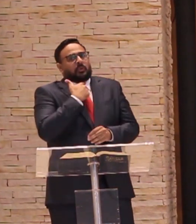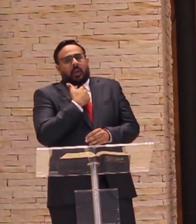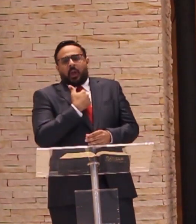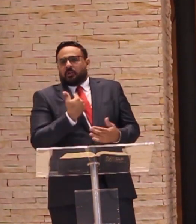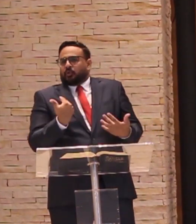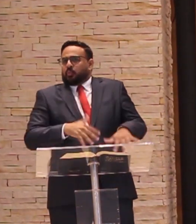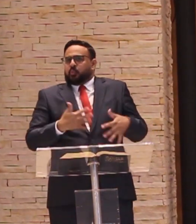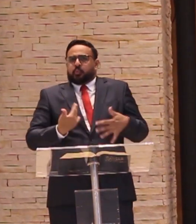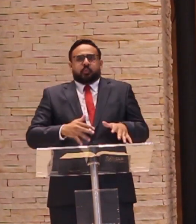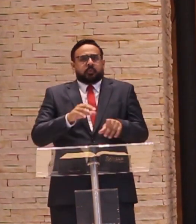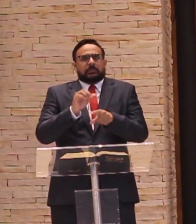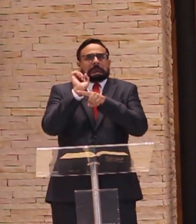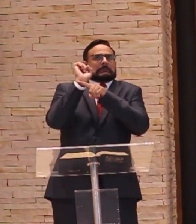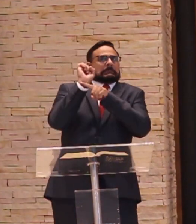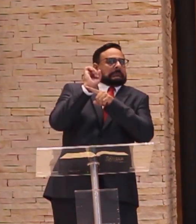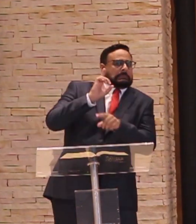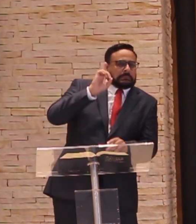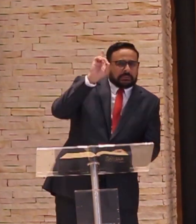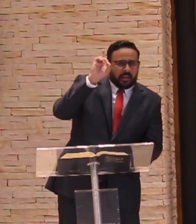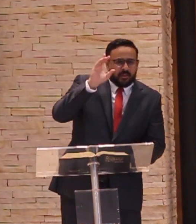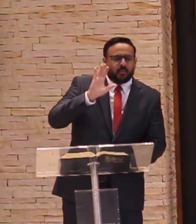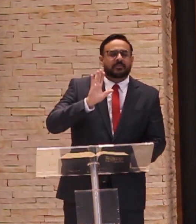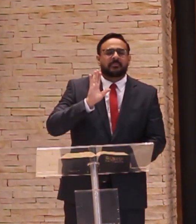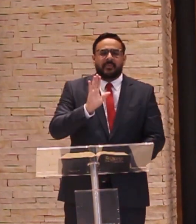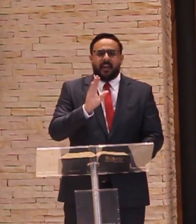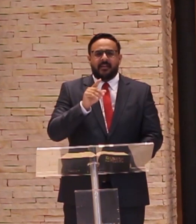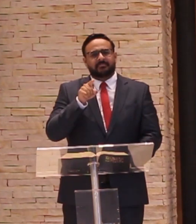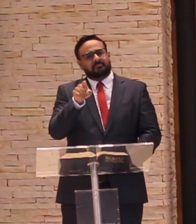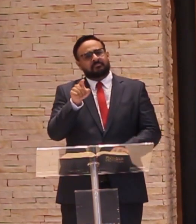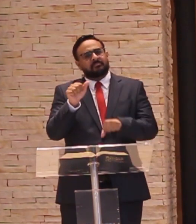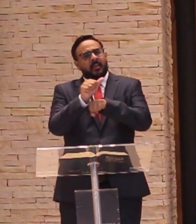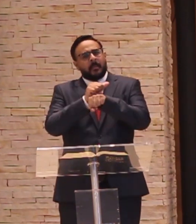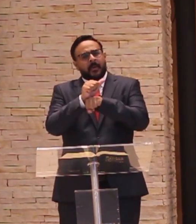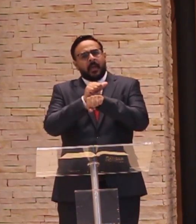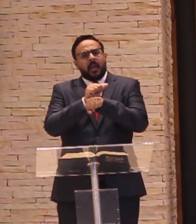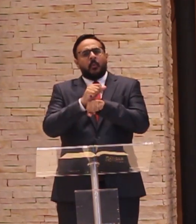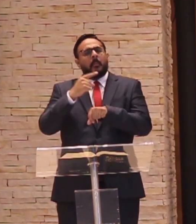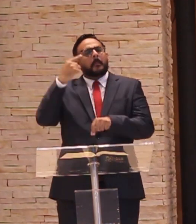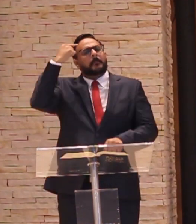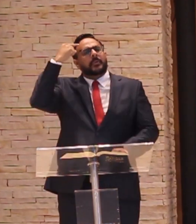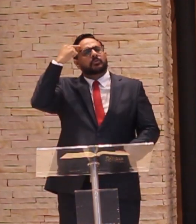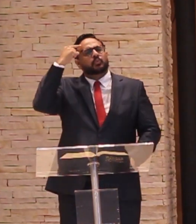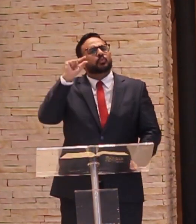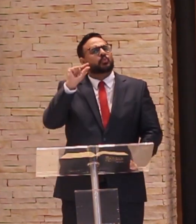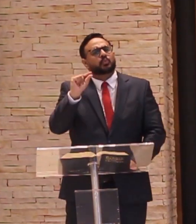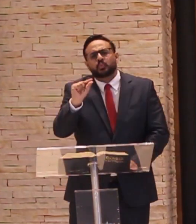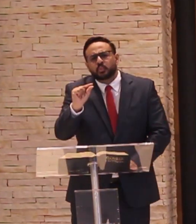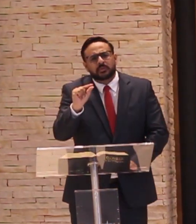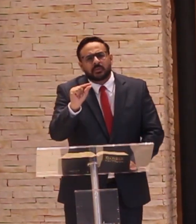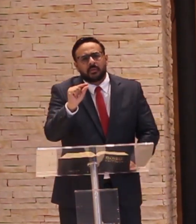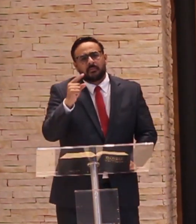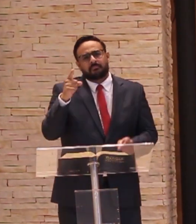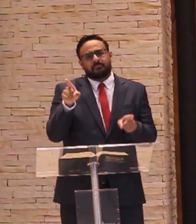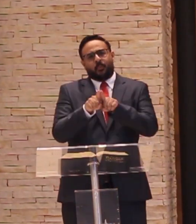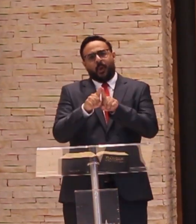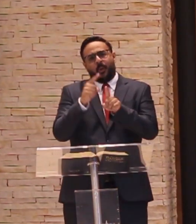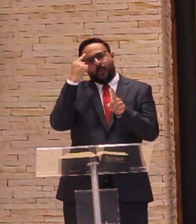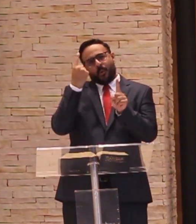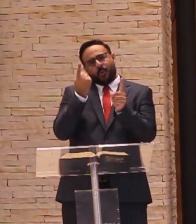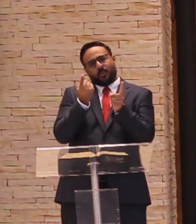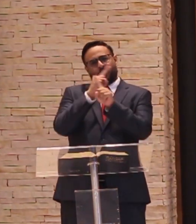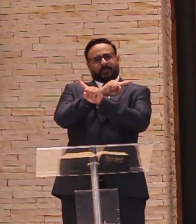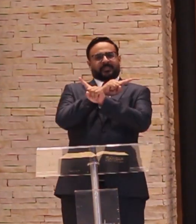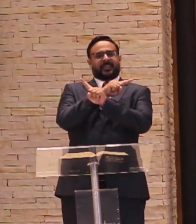até ter vontade de fugir e rejeitar o pedido de Deus. Mas uma coisa que a gente entende